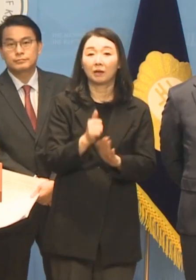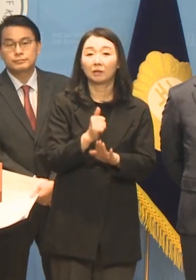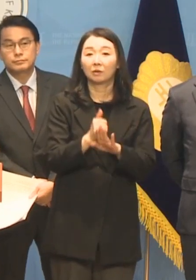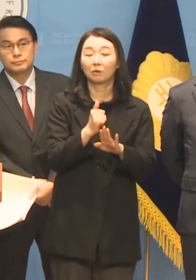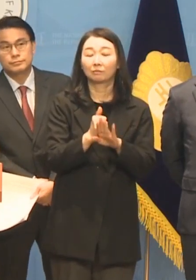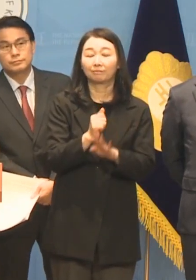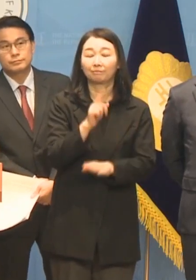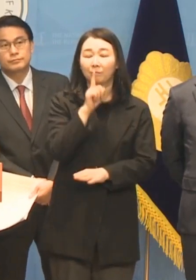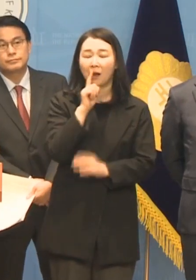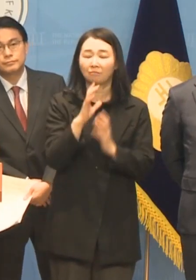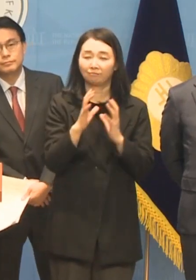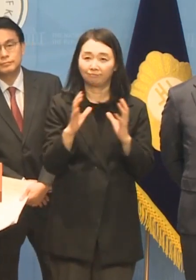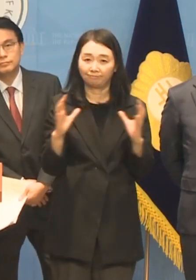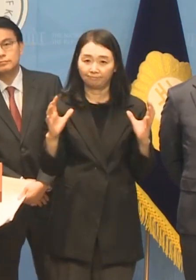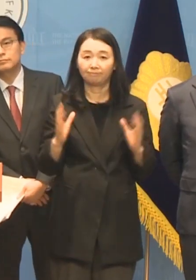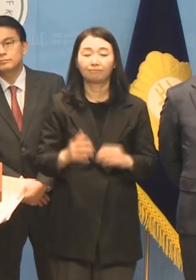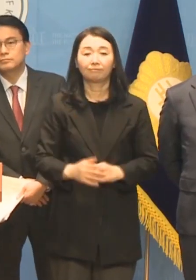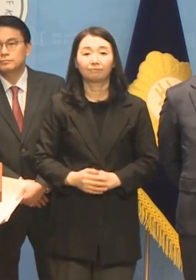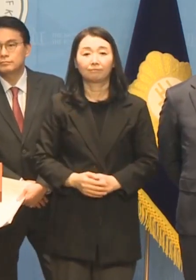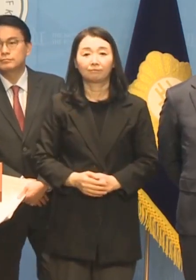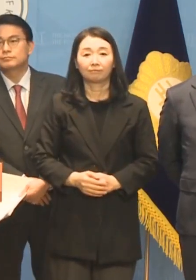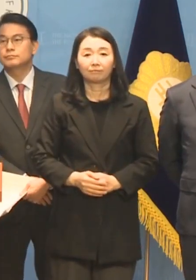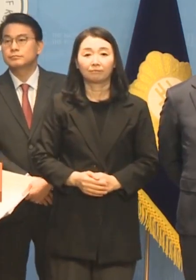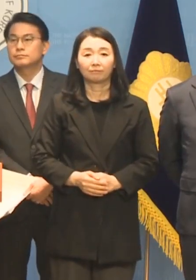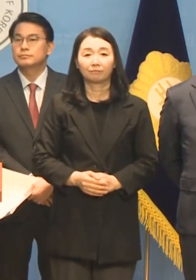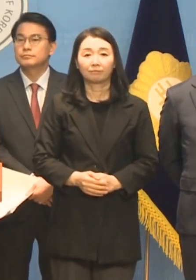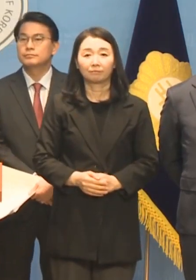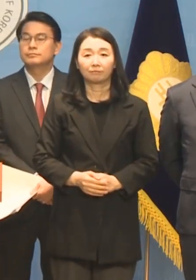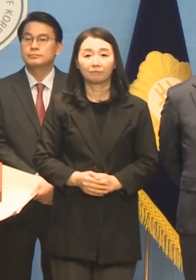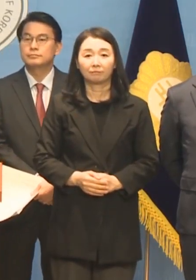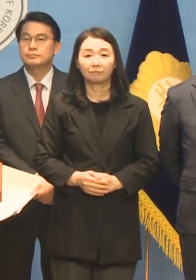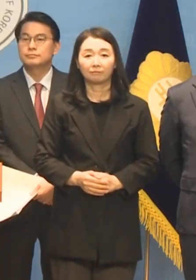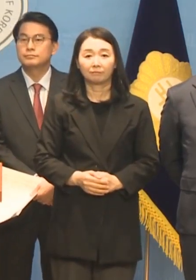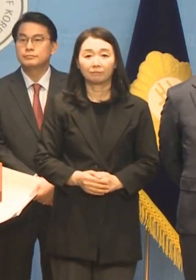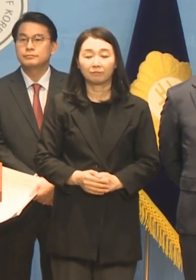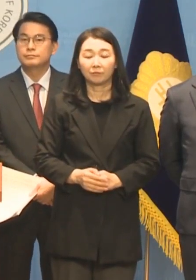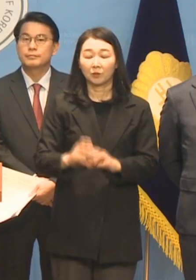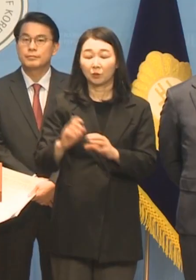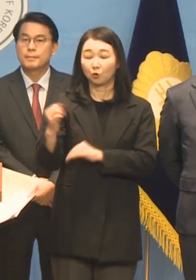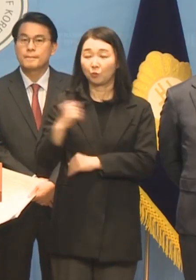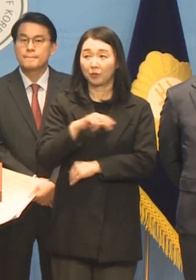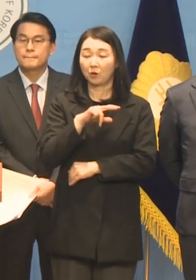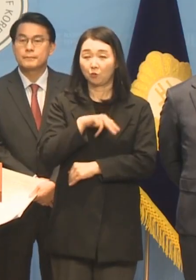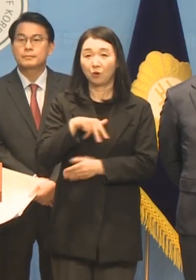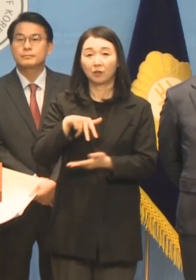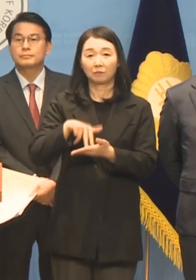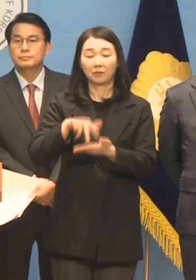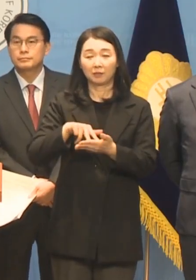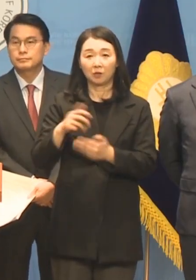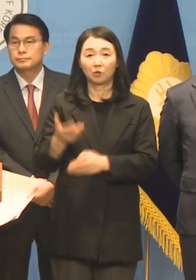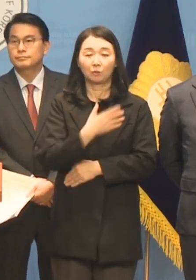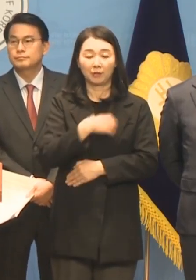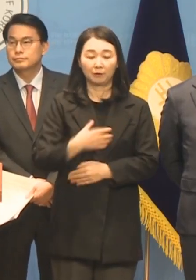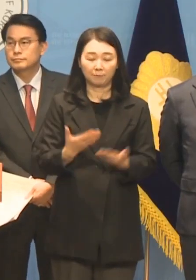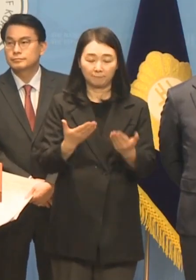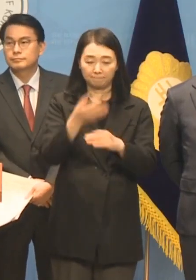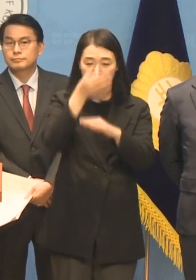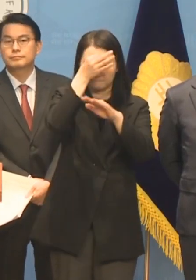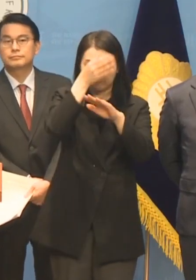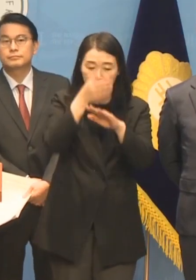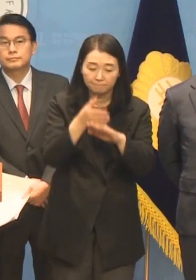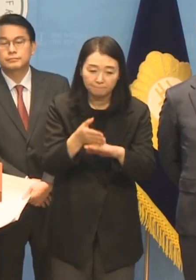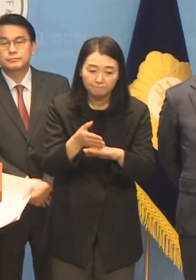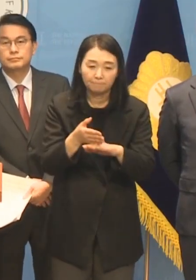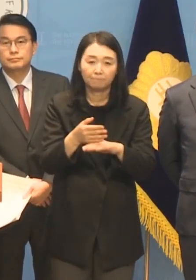의견이 분분한 상황입니다. 우선 집권 여당으로서 국민들께 심려를 끼쳐드린 점